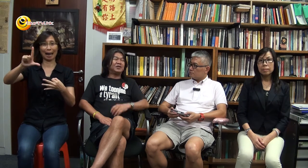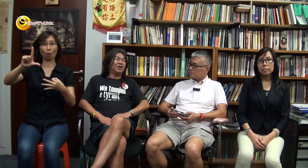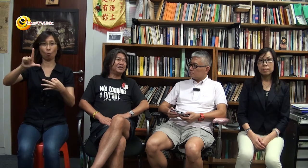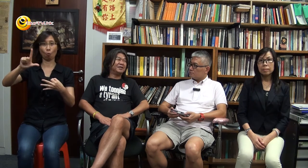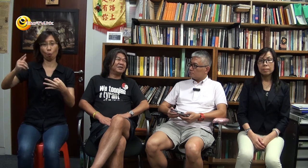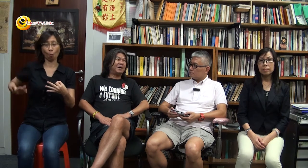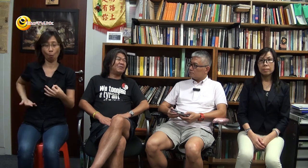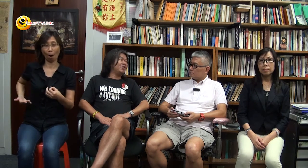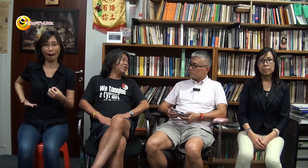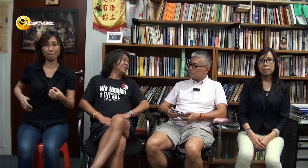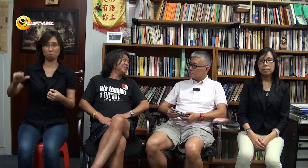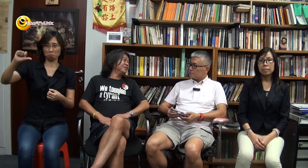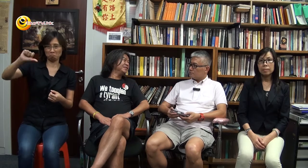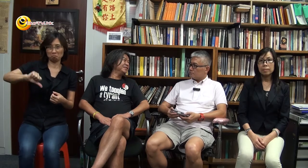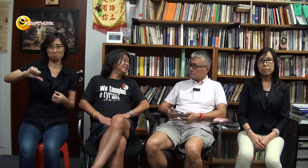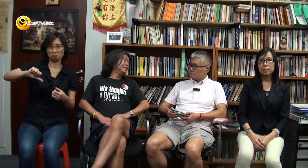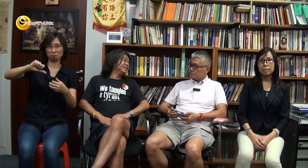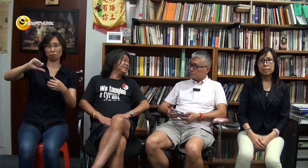敗軍之將敗部復活，